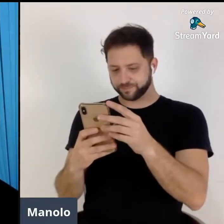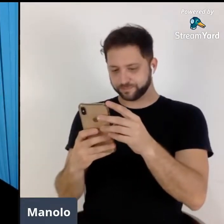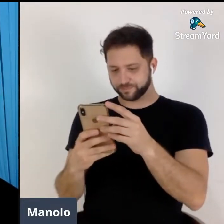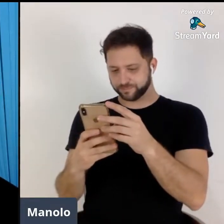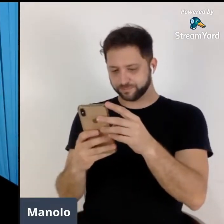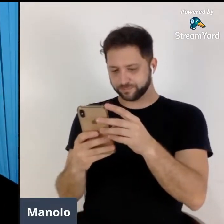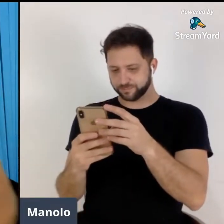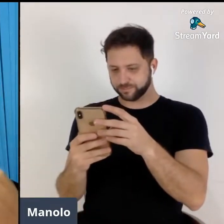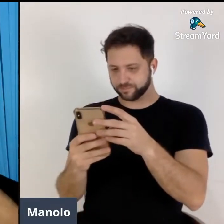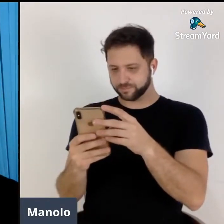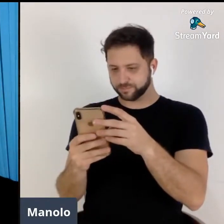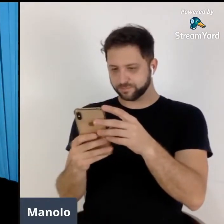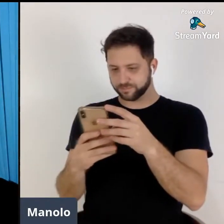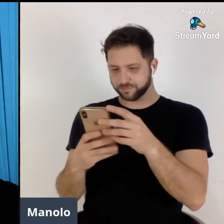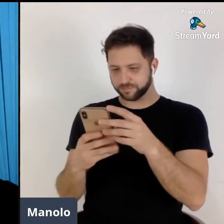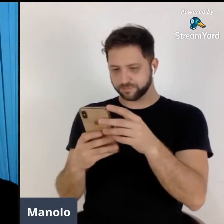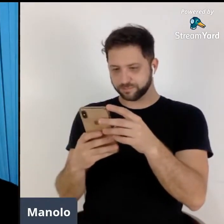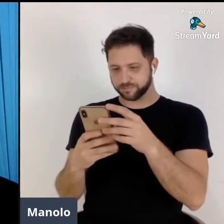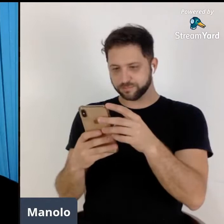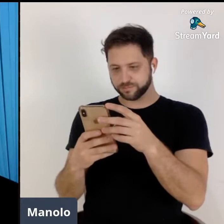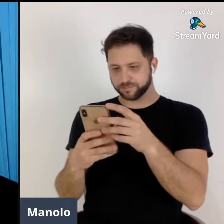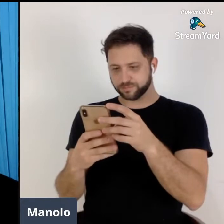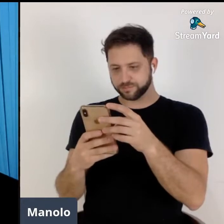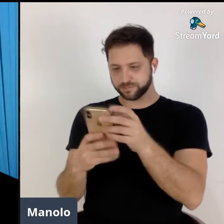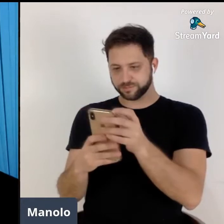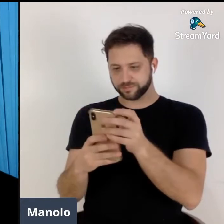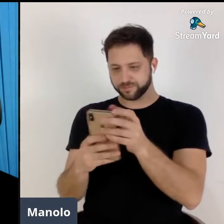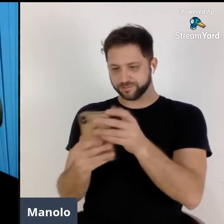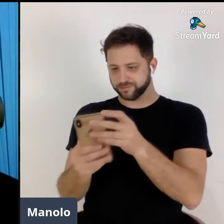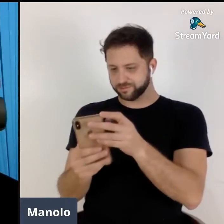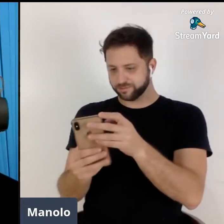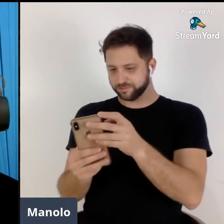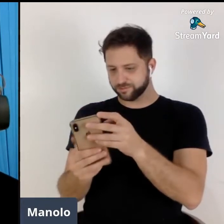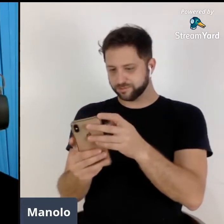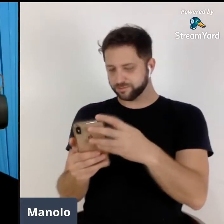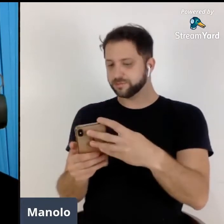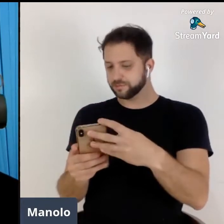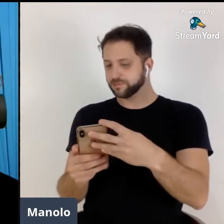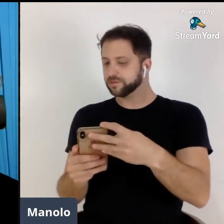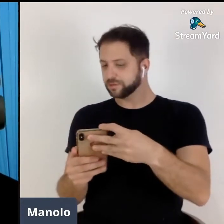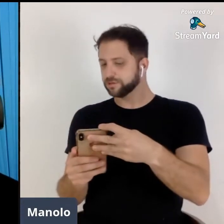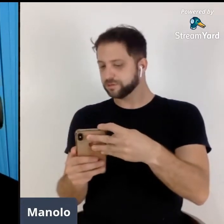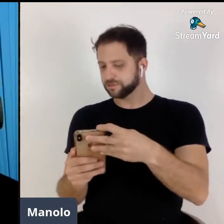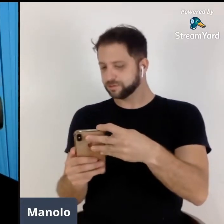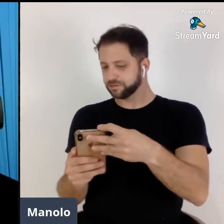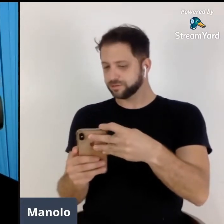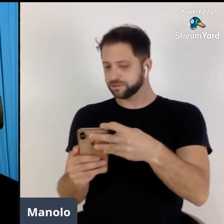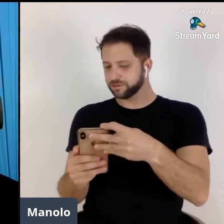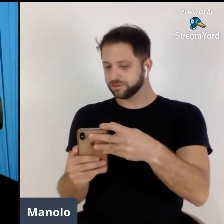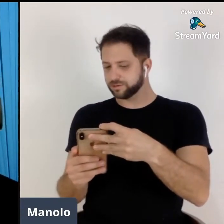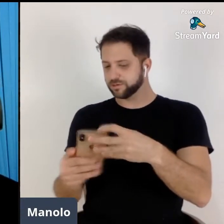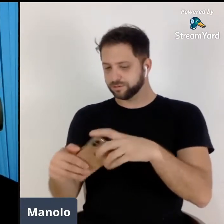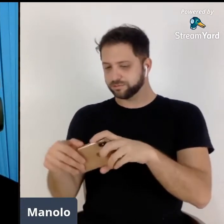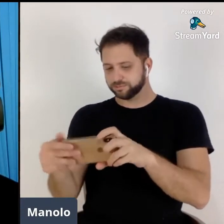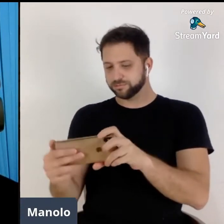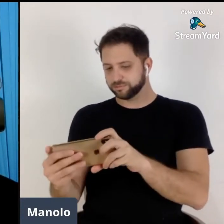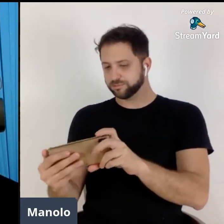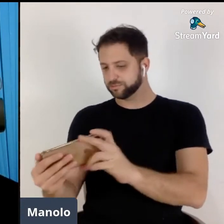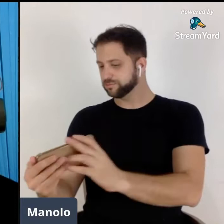Eu estou impressionado com esse meu som. Por que que eu não consigo acertar esse meu som? Deixa eu ver se eu consigo usar o som da